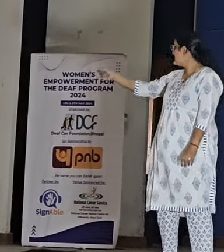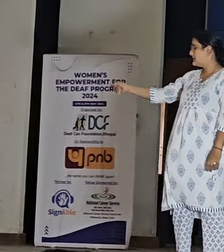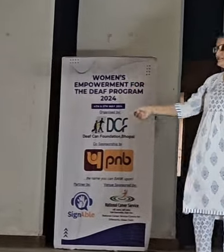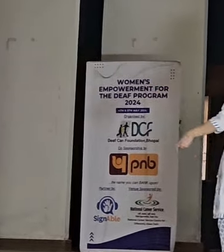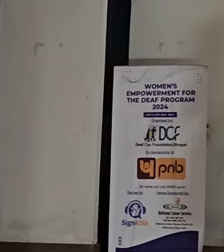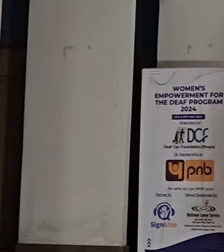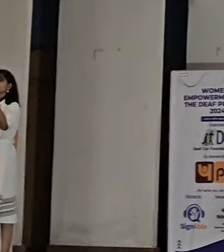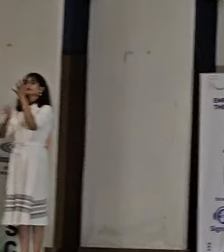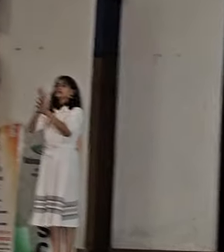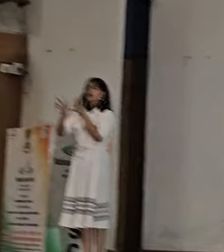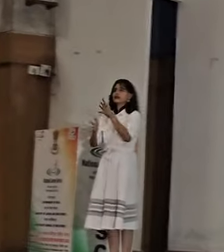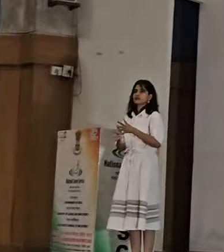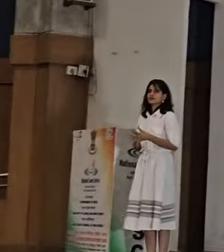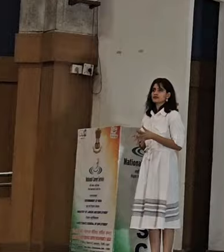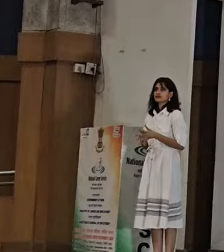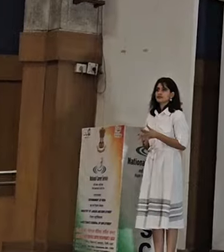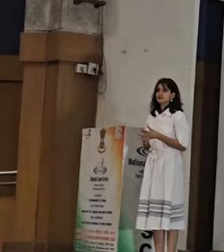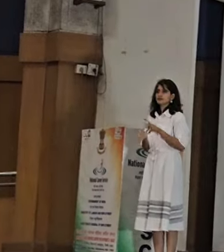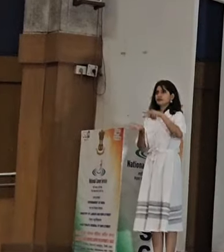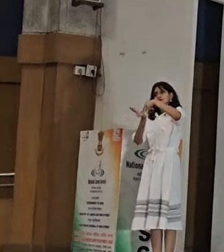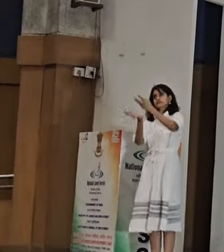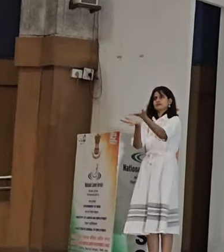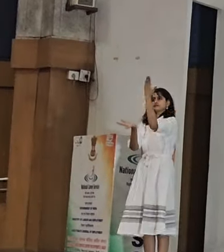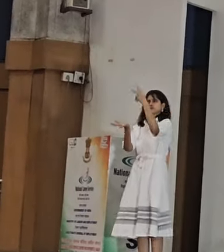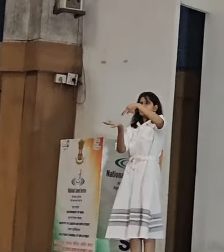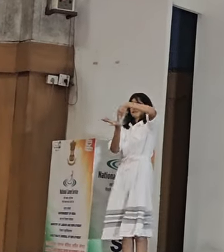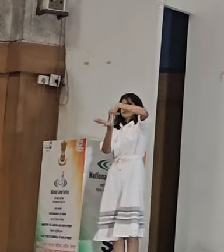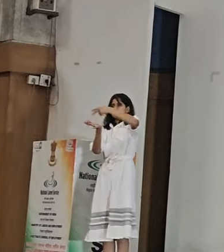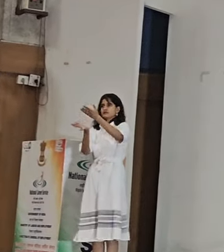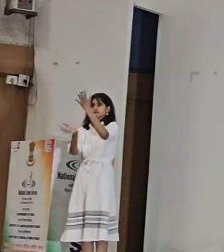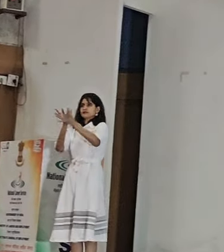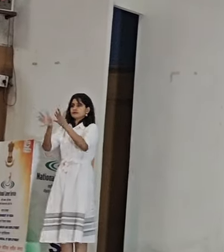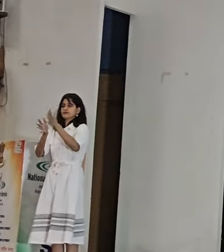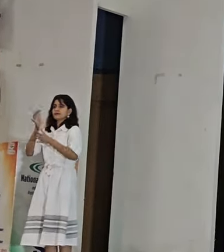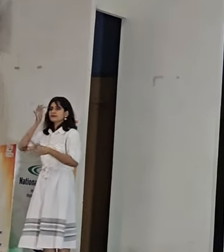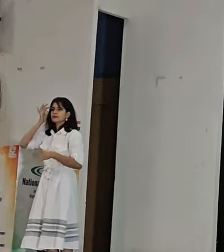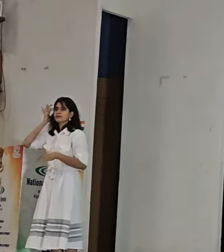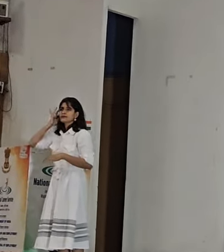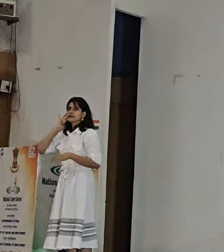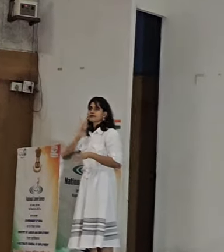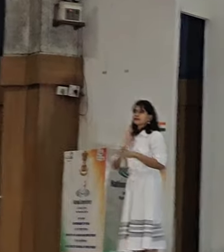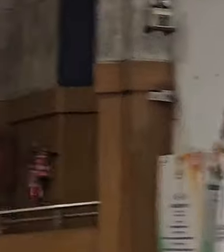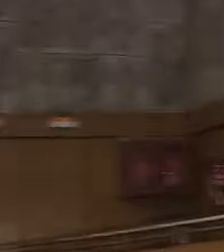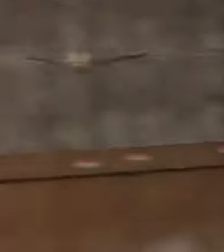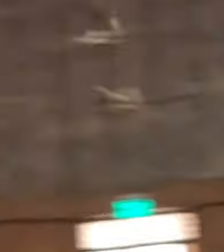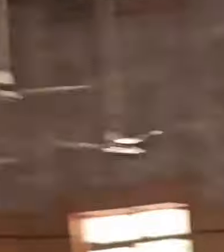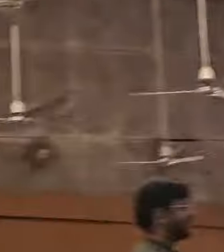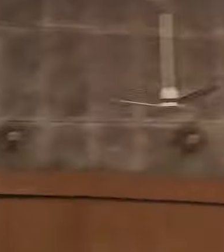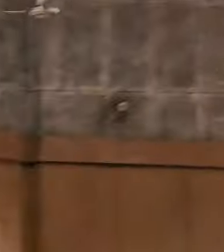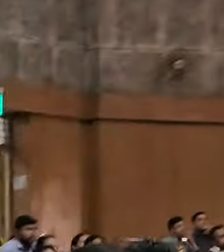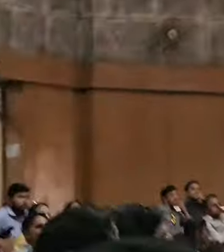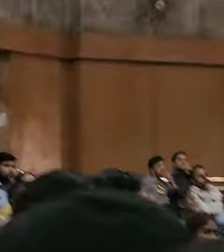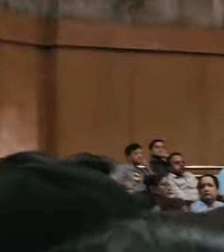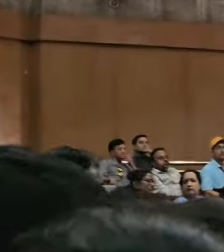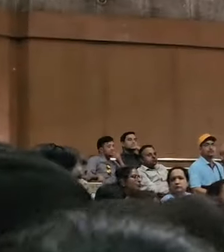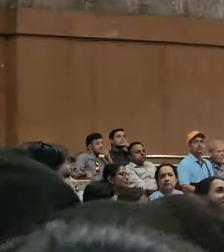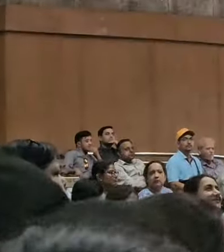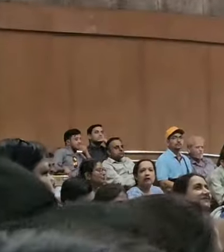और आई थिंक आप सब डेफिनेशंस को मोटिवेट कर रहे थे, ठीक है अभी हम अपनी जगह पे खड़े होकर साइन करें। मेरा